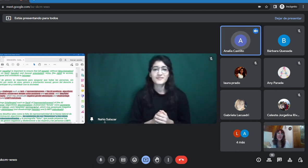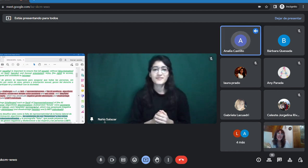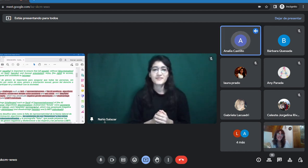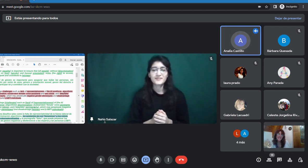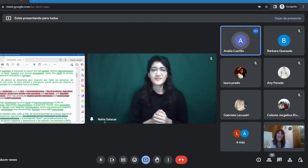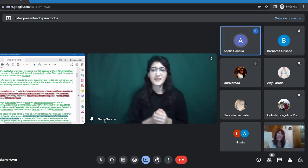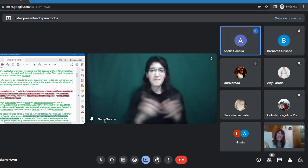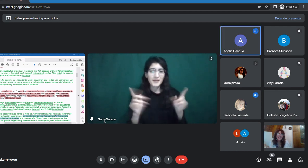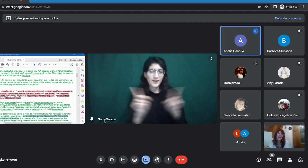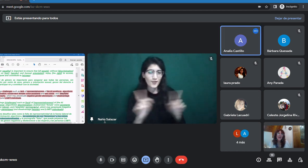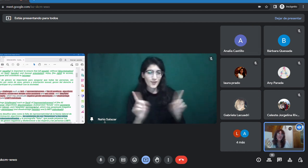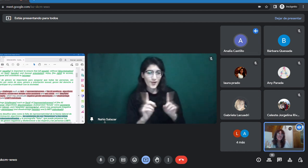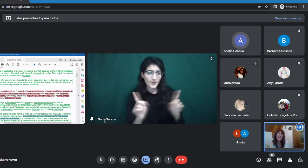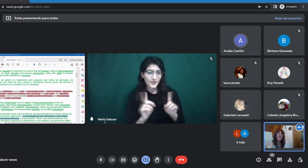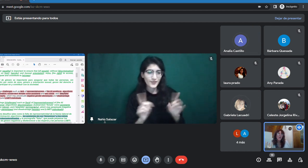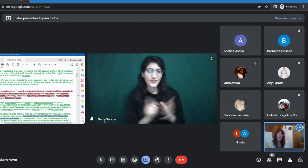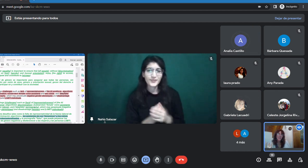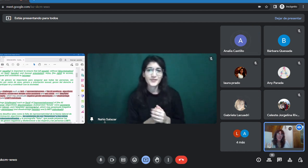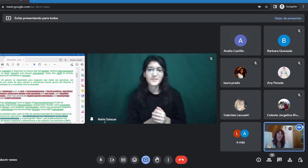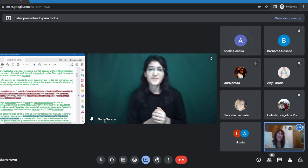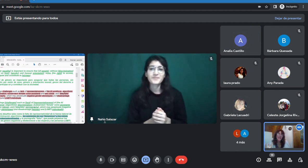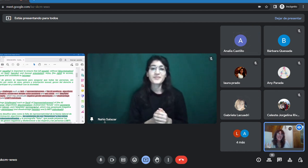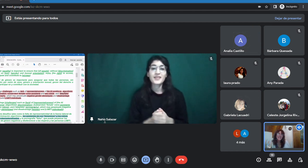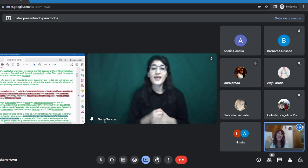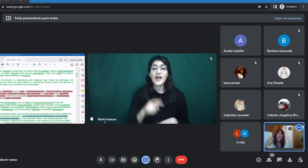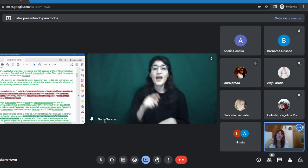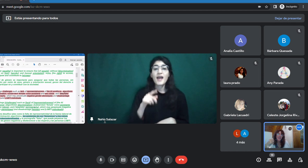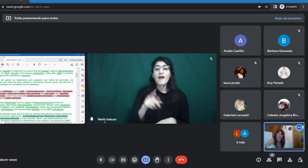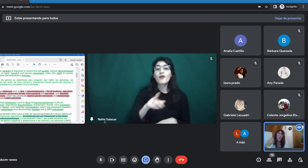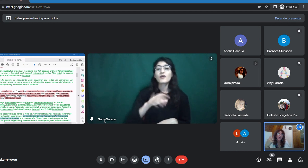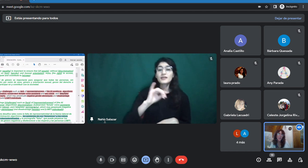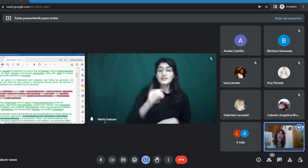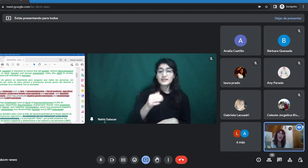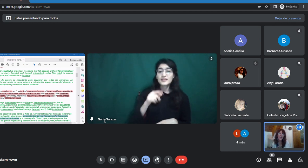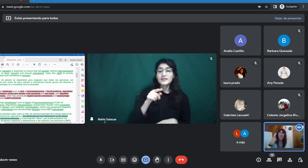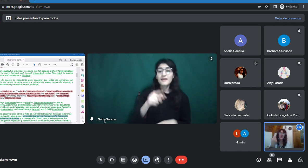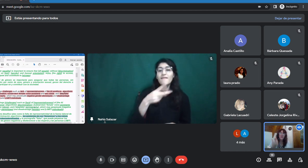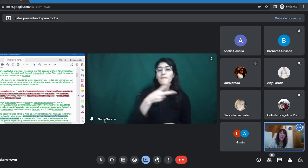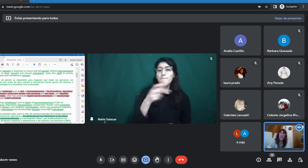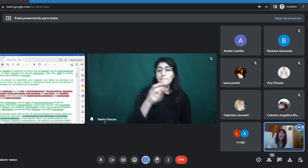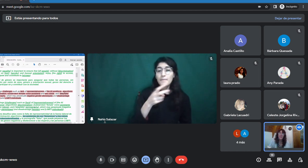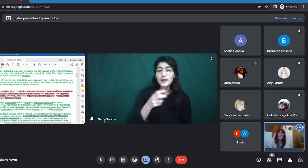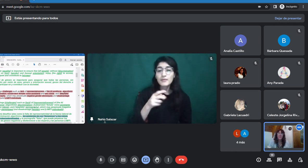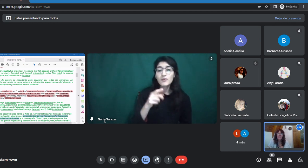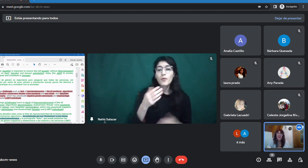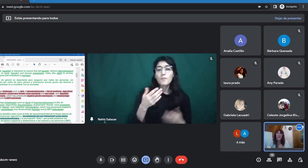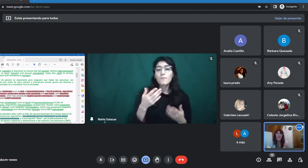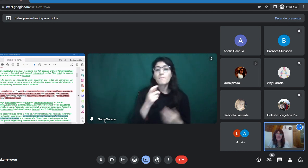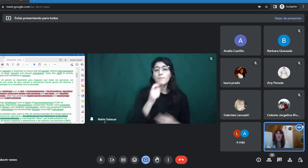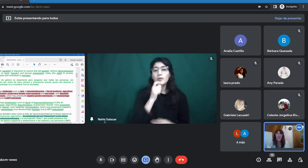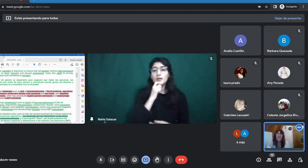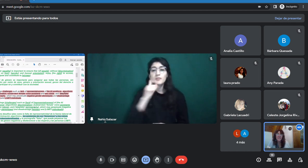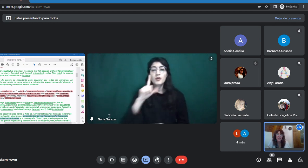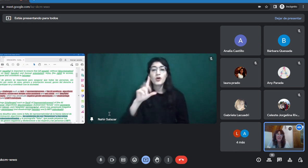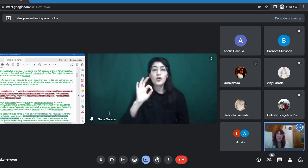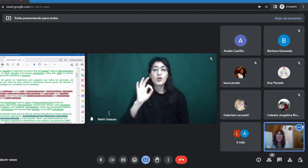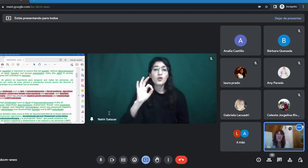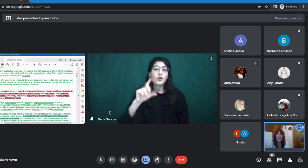ahora dice, ahora sí tenemos verbos, que es lo cual o lo que, y ahora